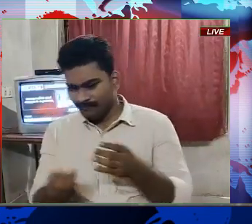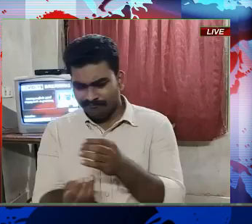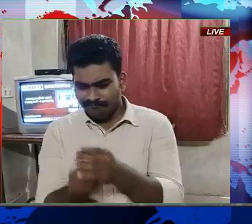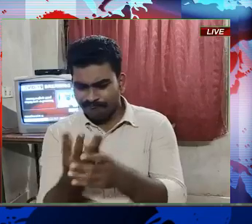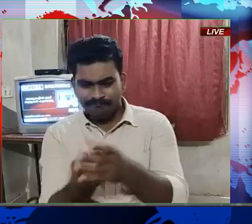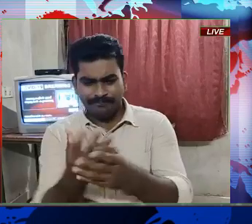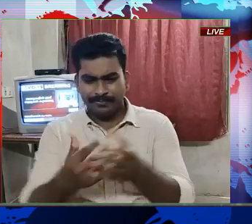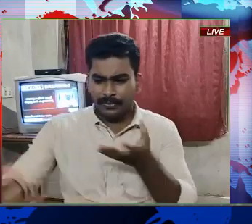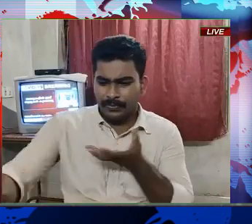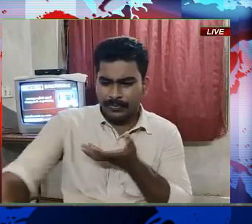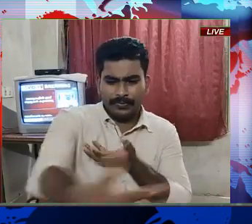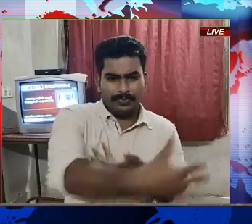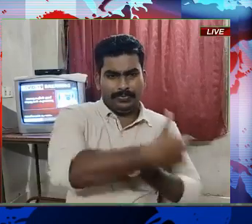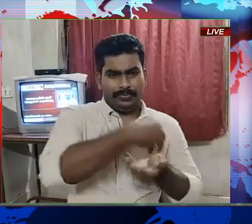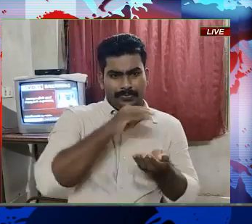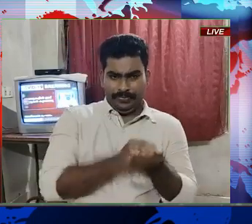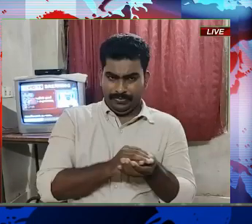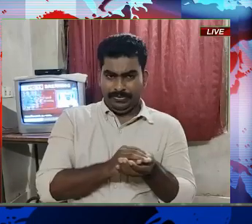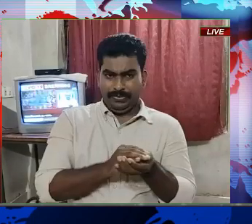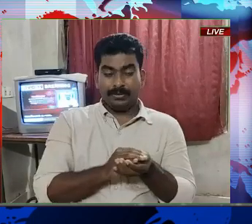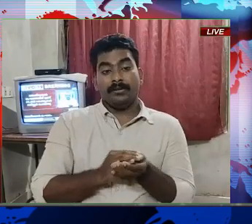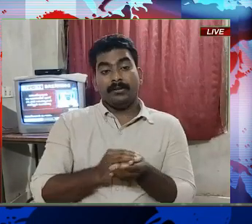ഭക്ഷണം കഴിക്കാൻ പറയുന്നുണ്ട്.